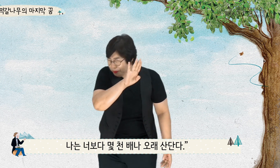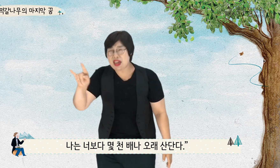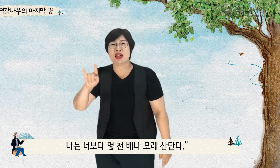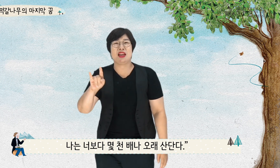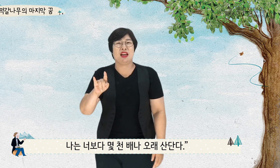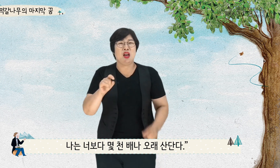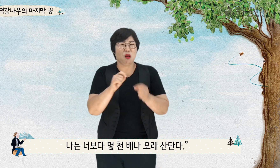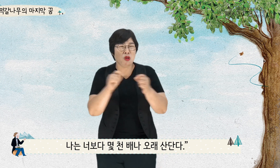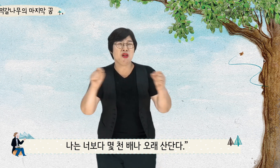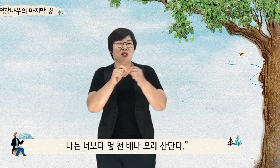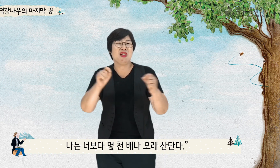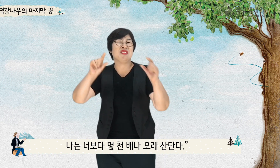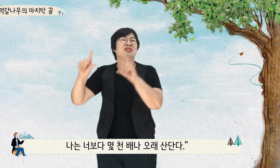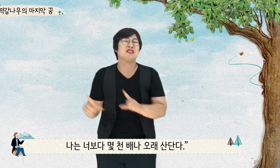산단다.